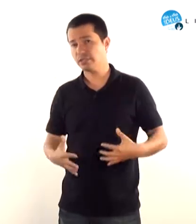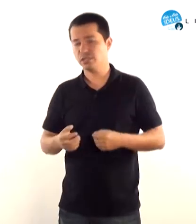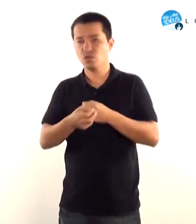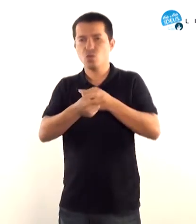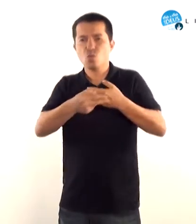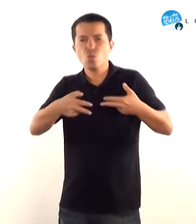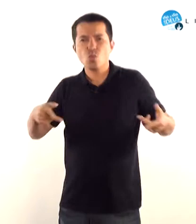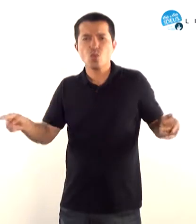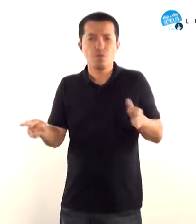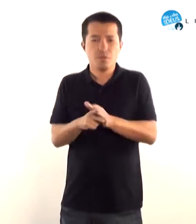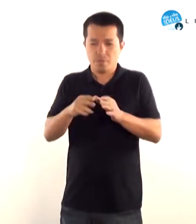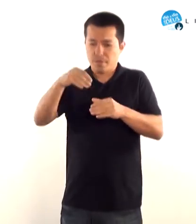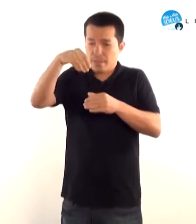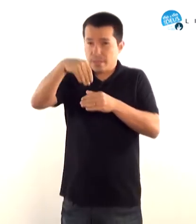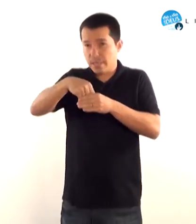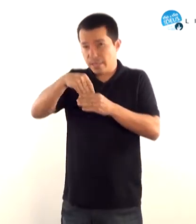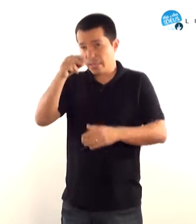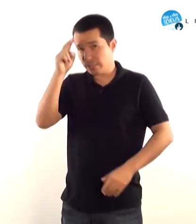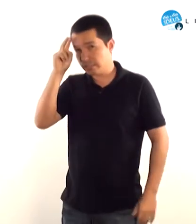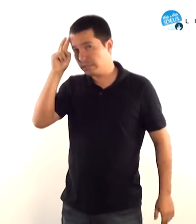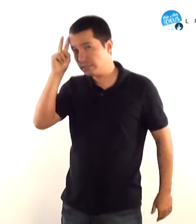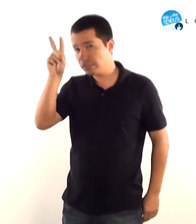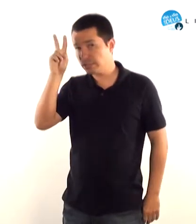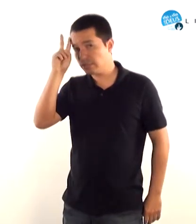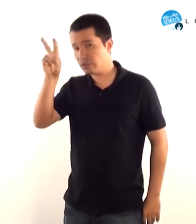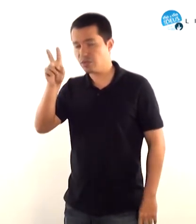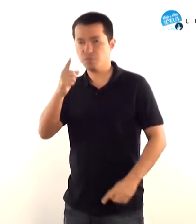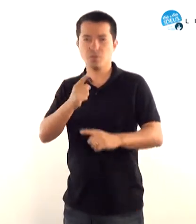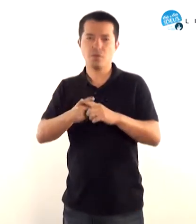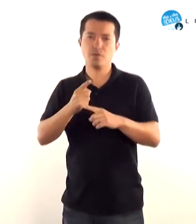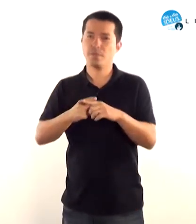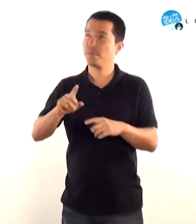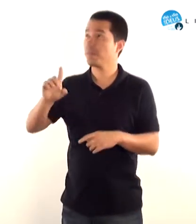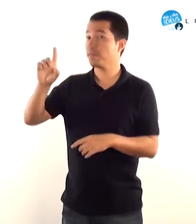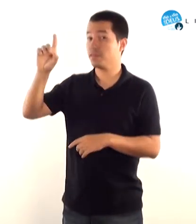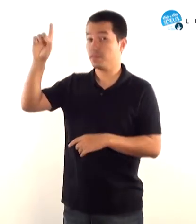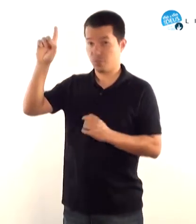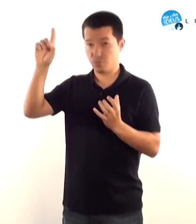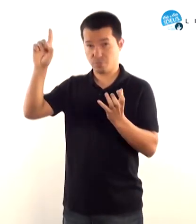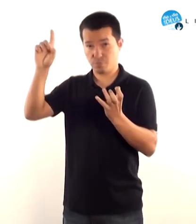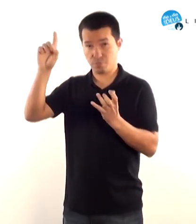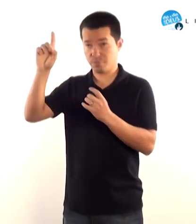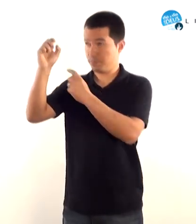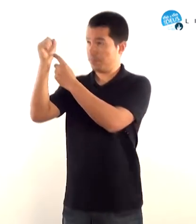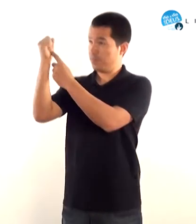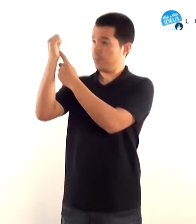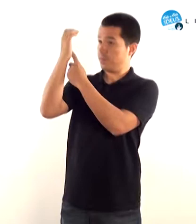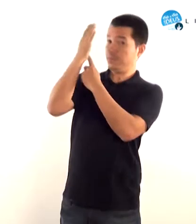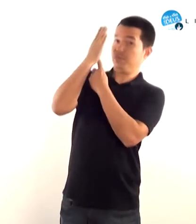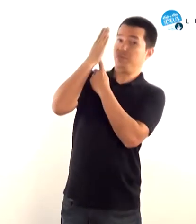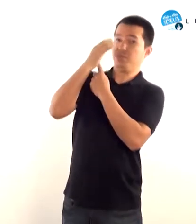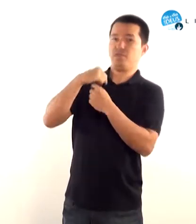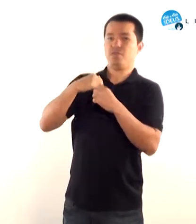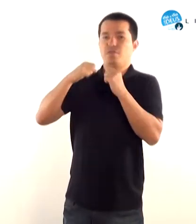é porque Deus quer abrir algumas janelas no tempo para que a gente possa